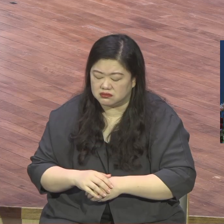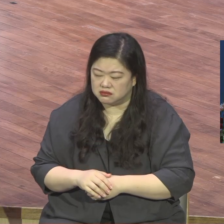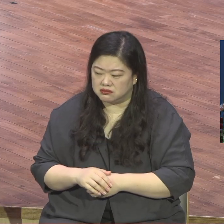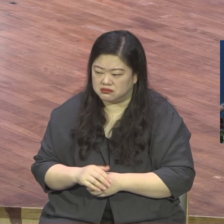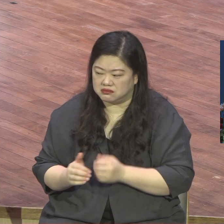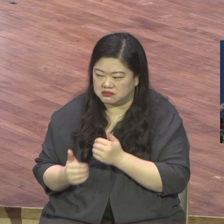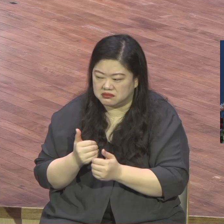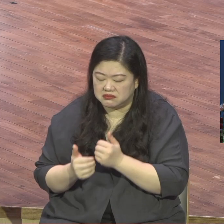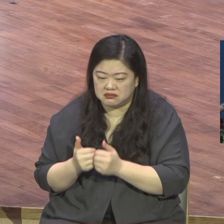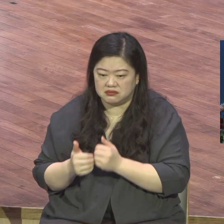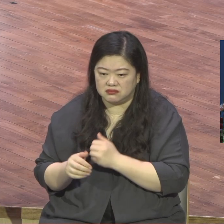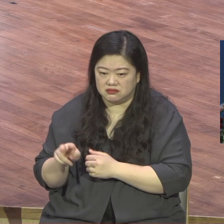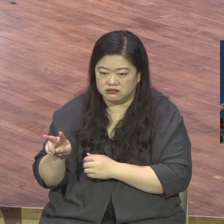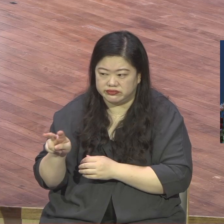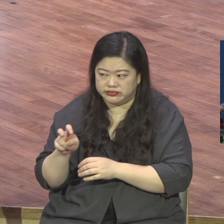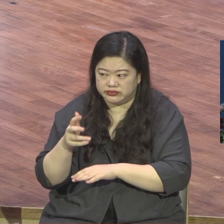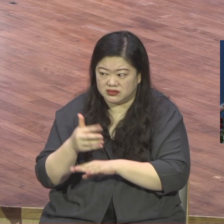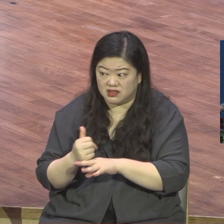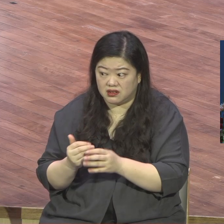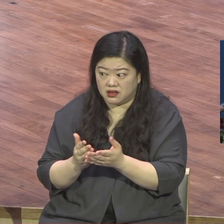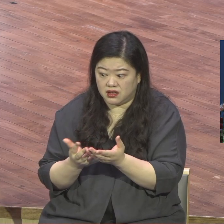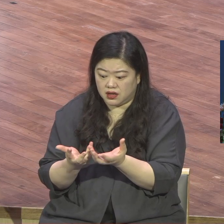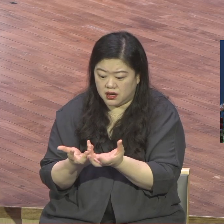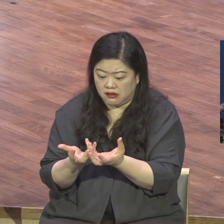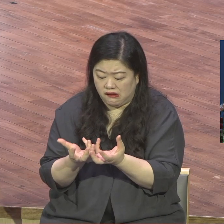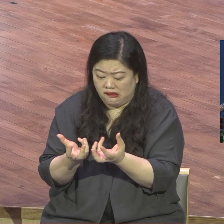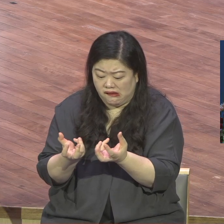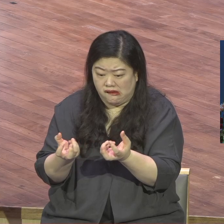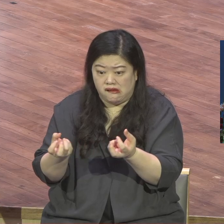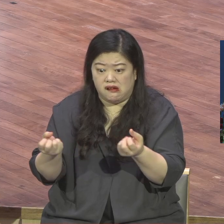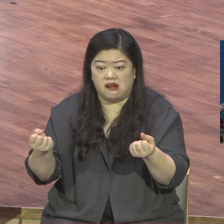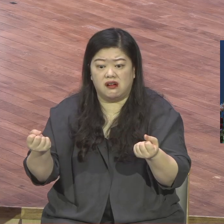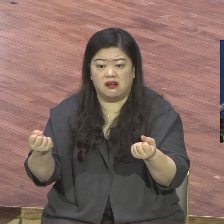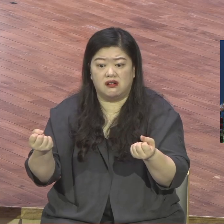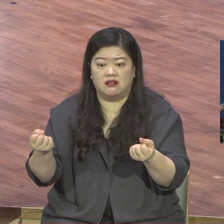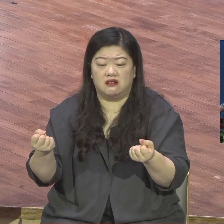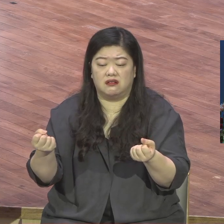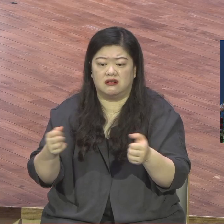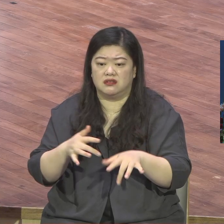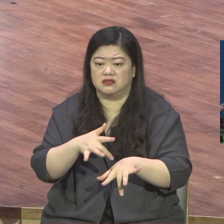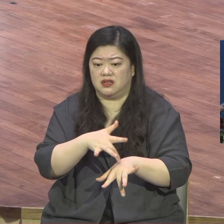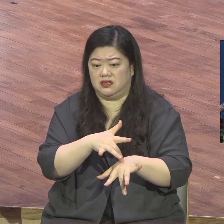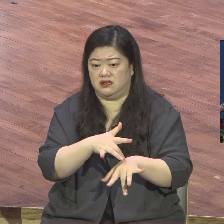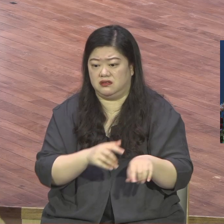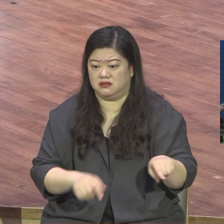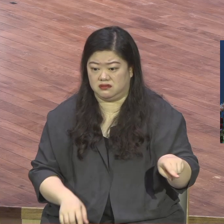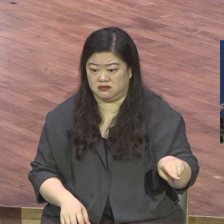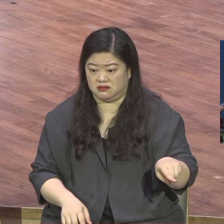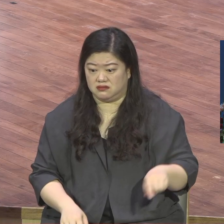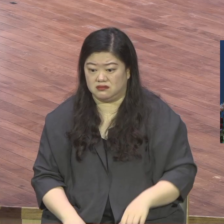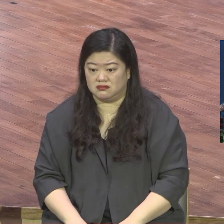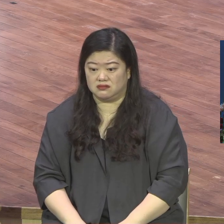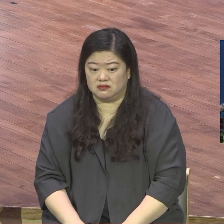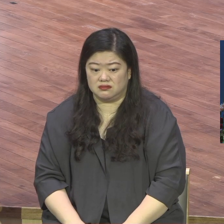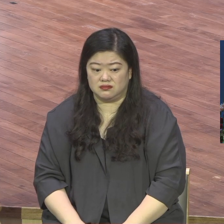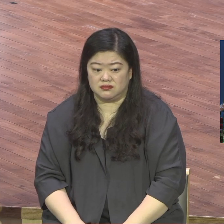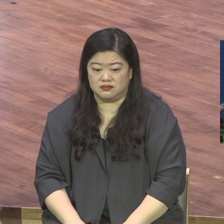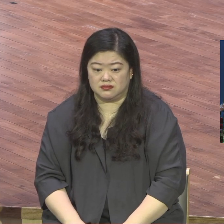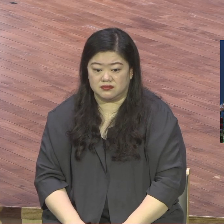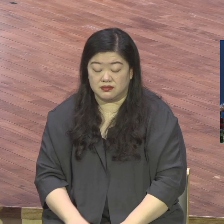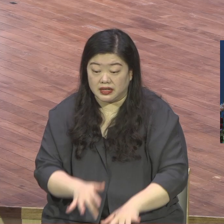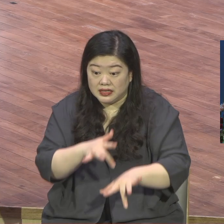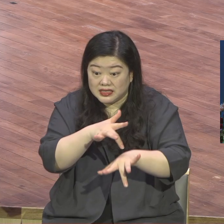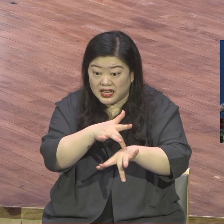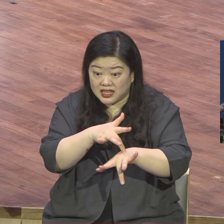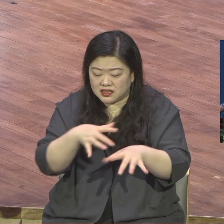제기하면서 공동체를 깨버립니다. 사단의 주 핵심을 깨는 거예요. 원리스